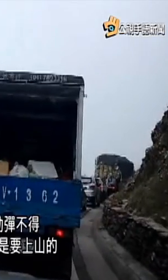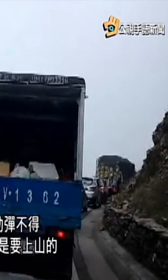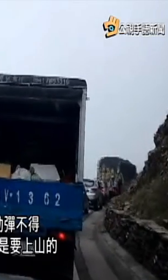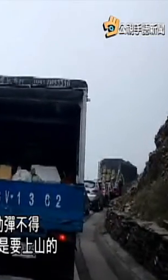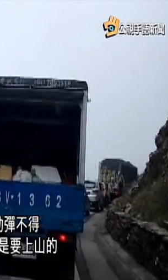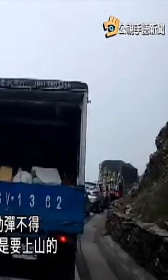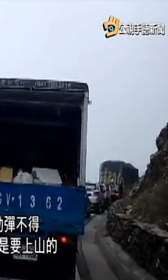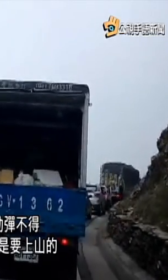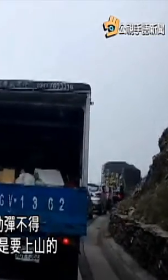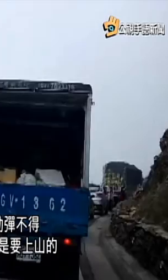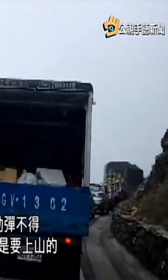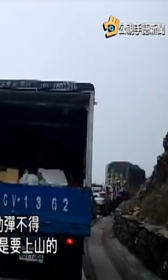得。